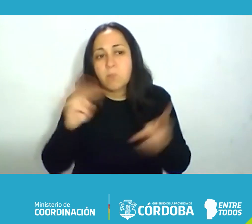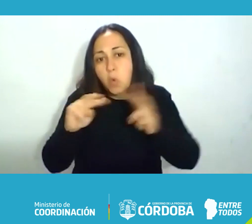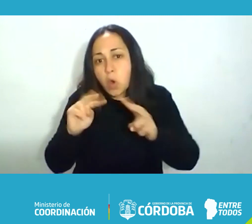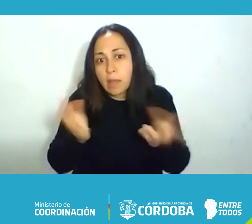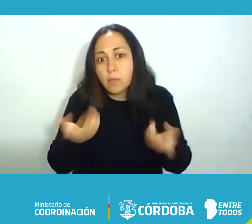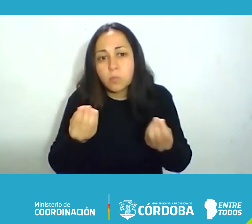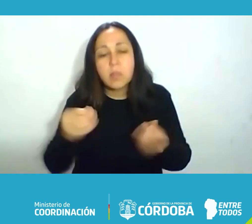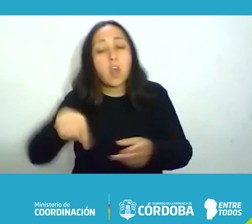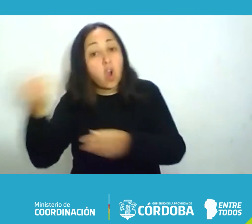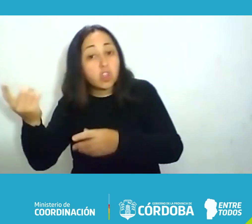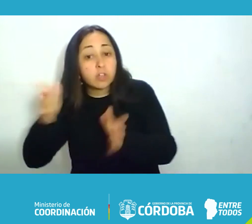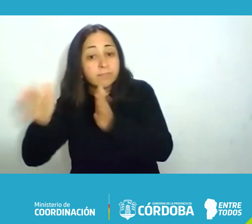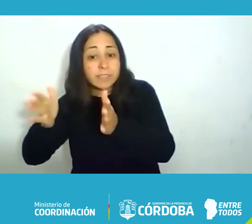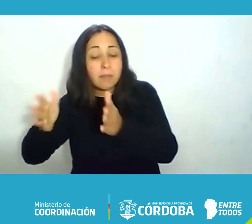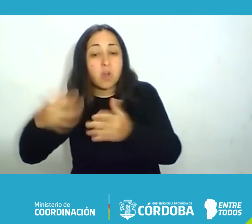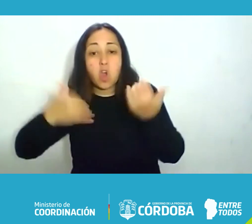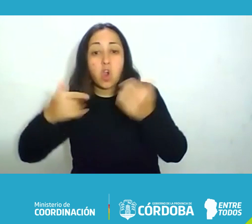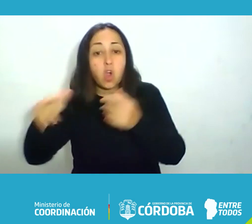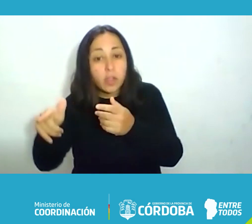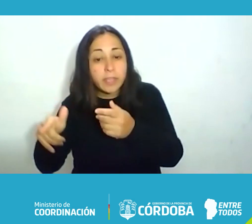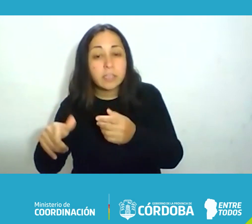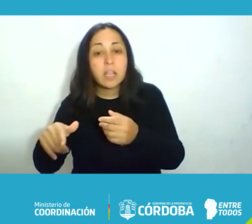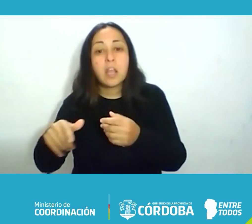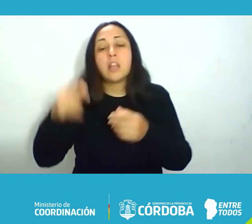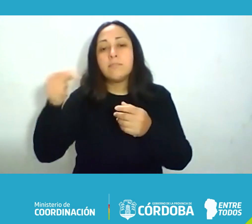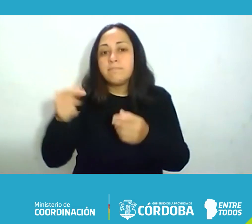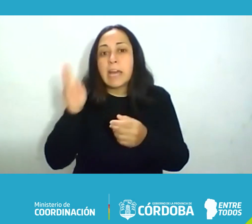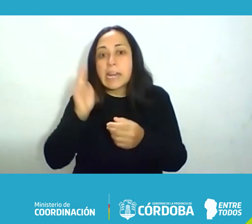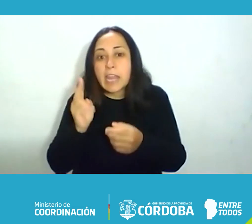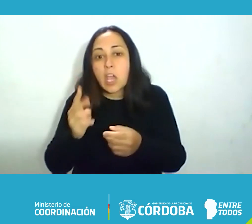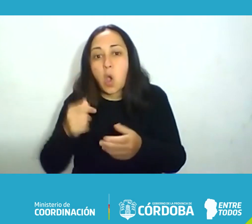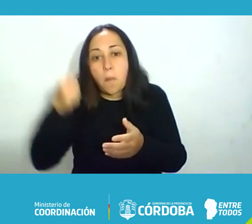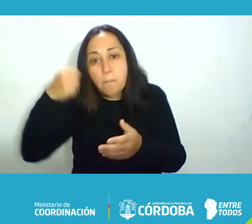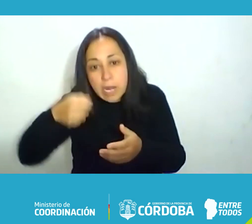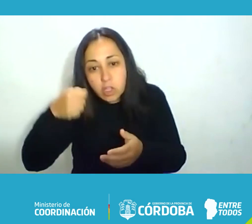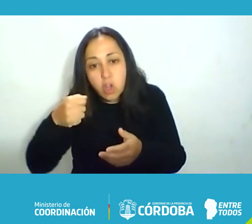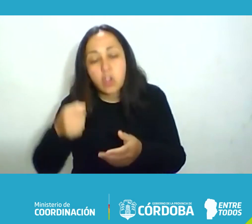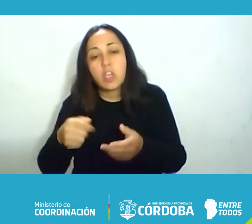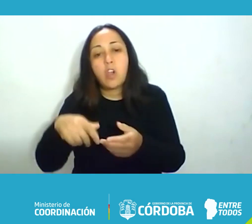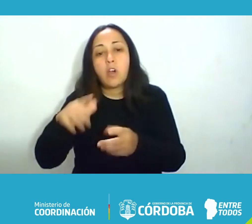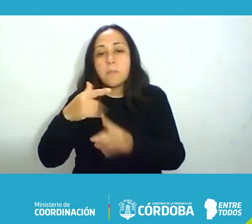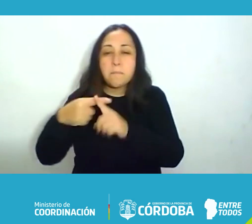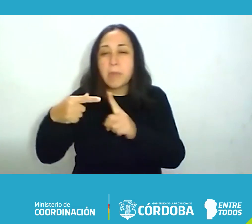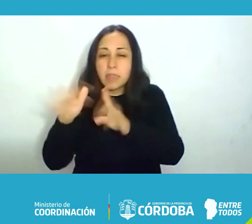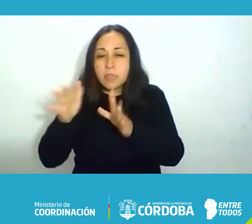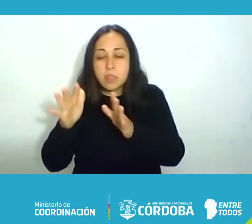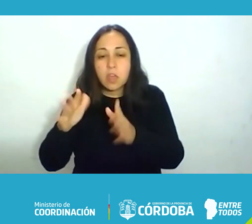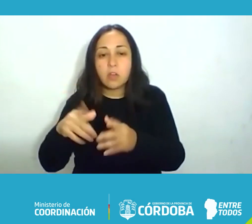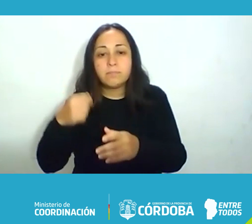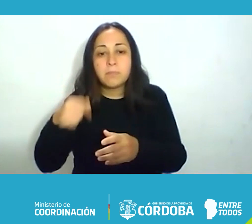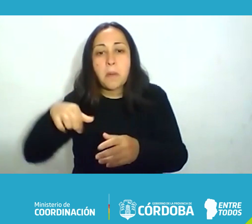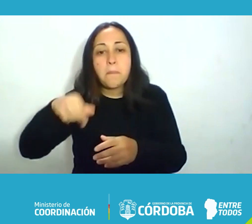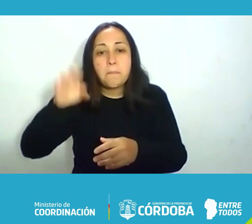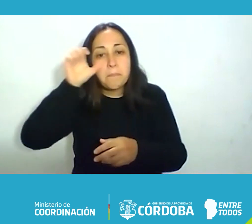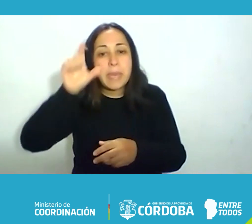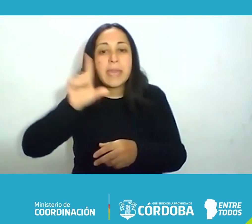siguiente tramo es el paso por Cosquín, se prevén taludes a ambos lados del puente, el riesgo paleontológico es medio, el riesgo arqueológico es en el Perilago. Se